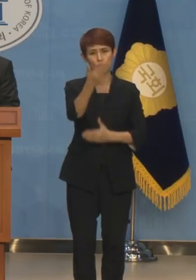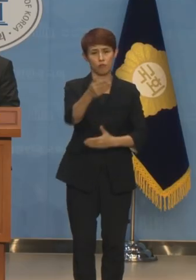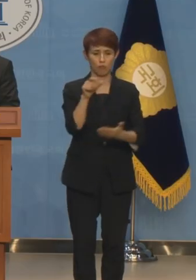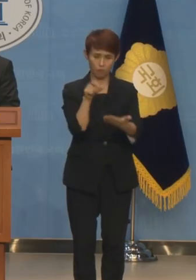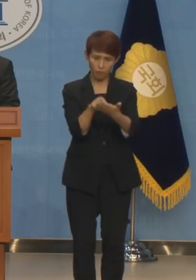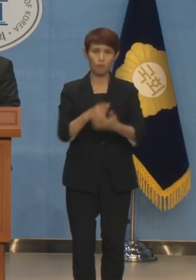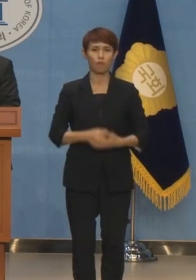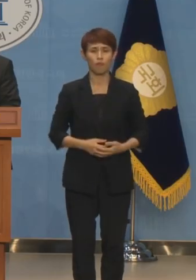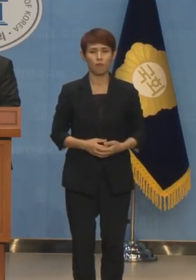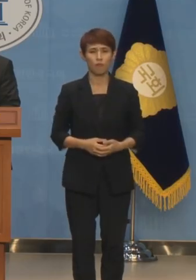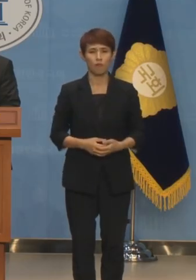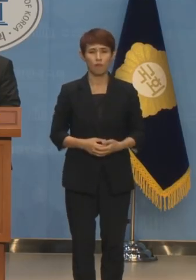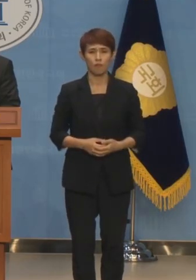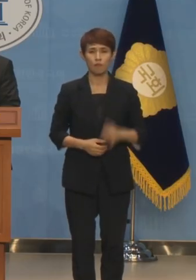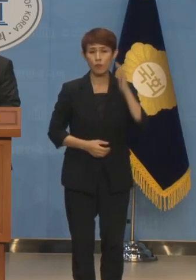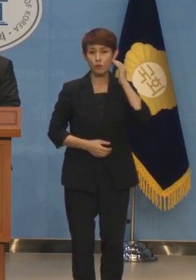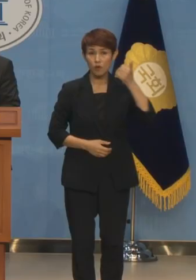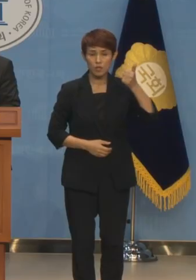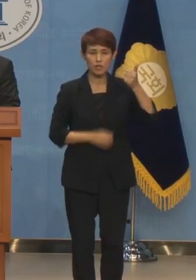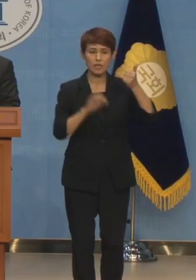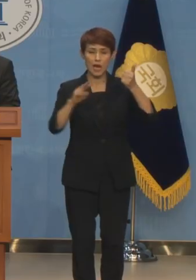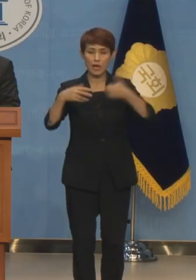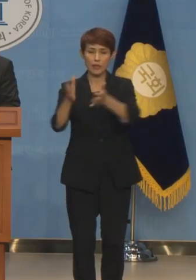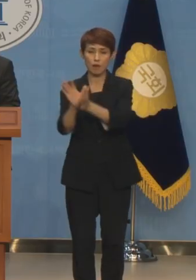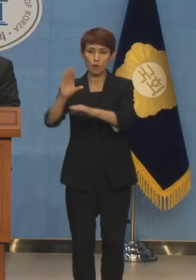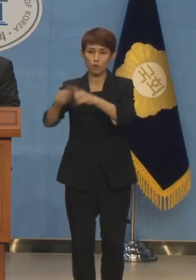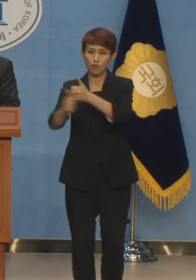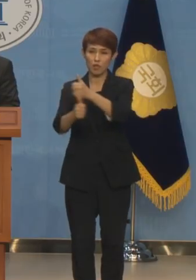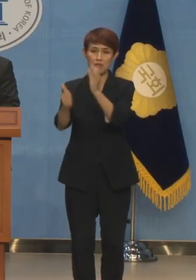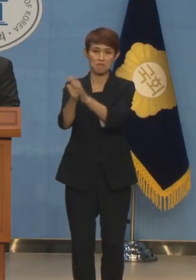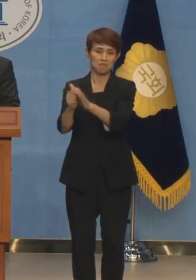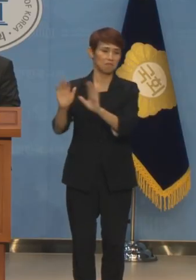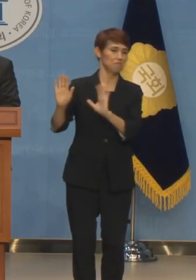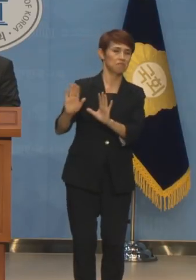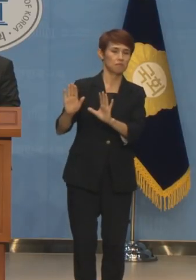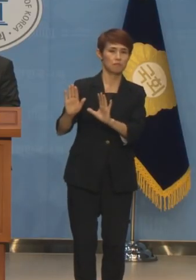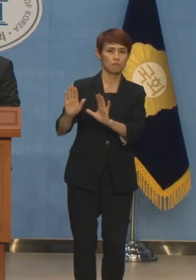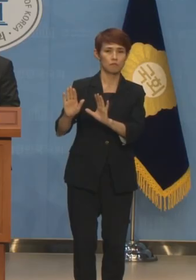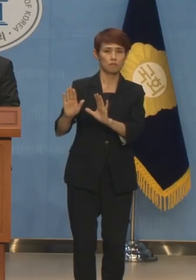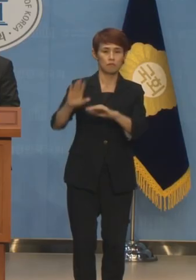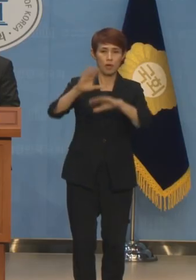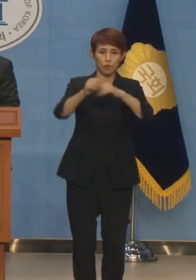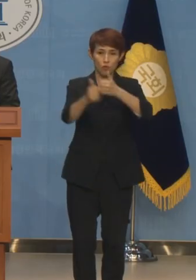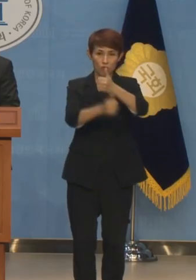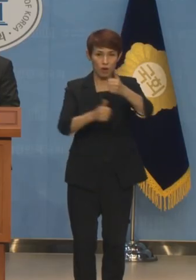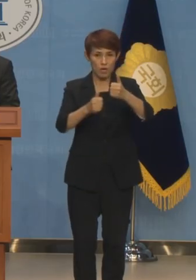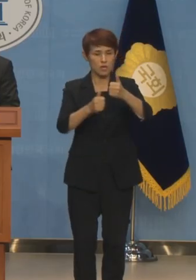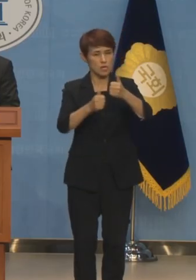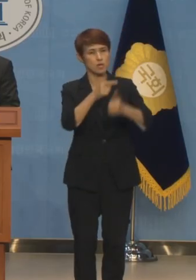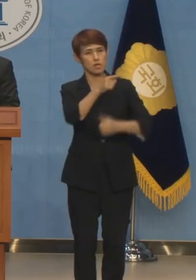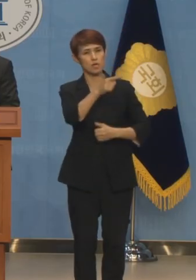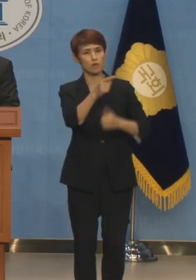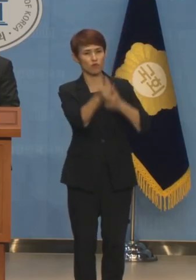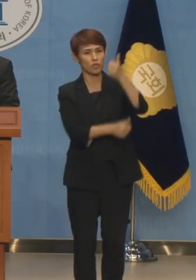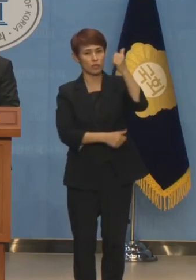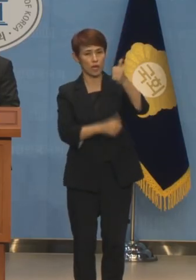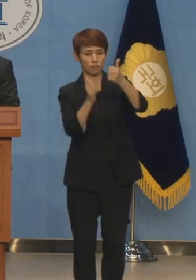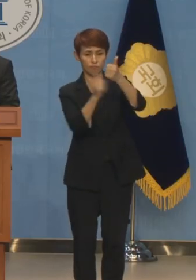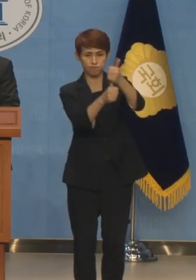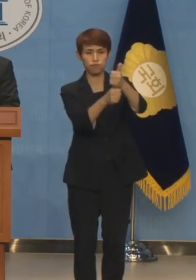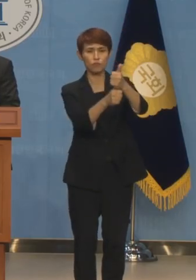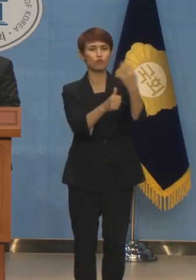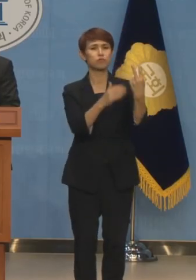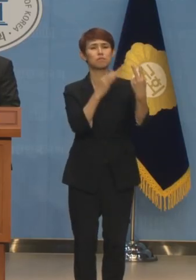명시했습니다. 대통령이 야당목 방통위원 임명을 거부하고 방통위는 대통령의 신복인 위원장과